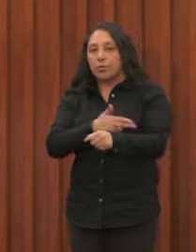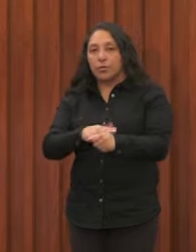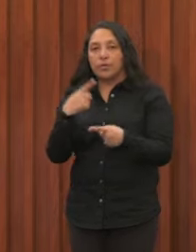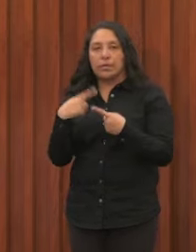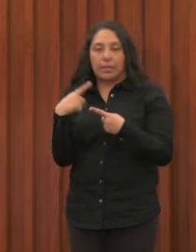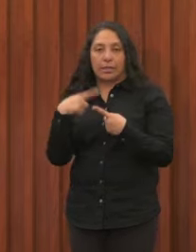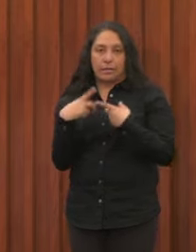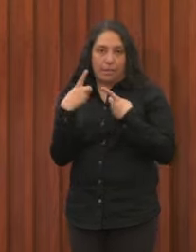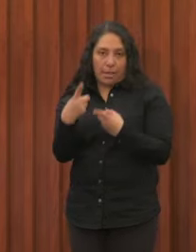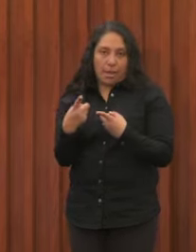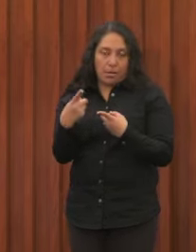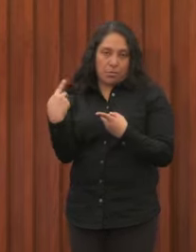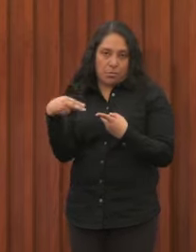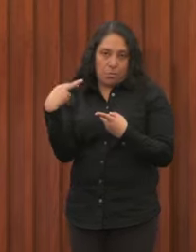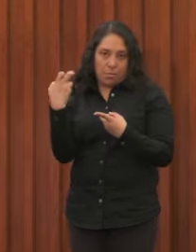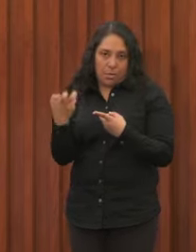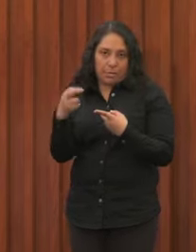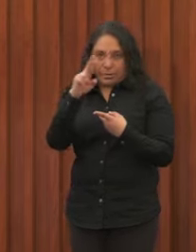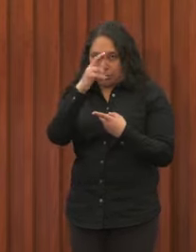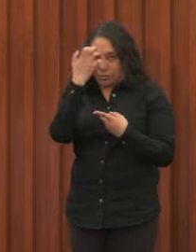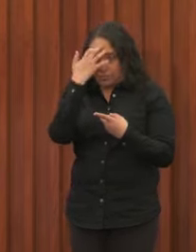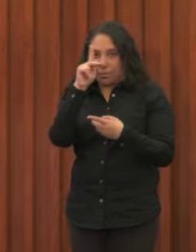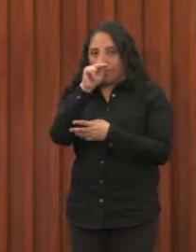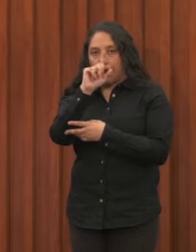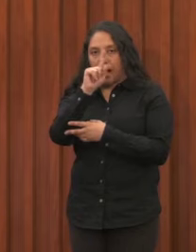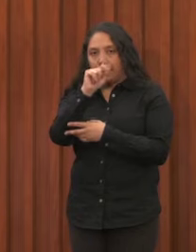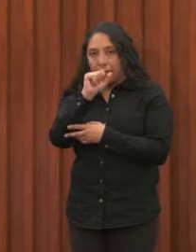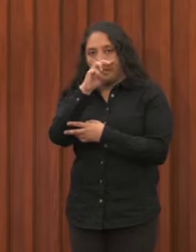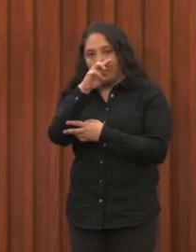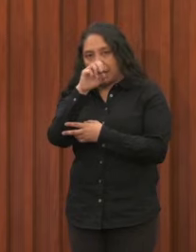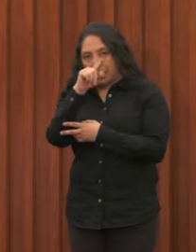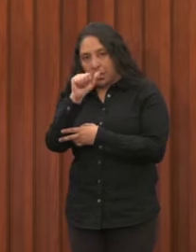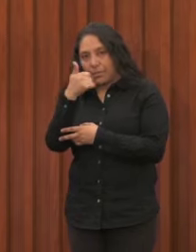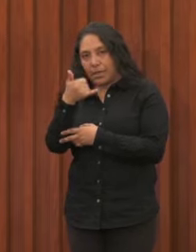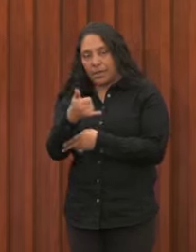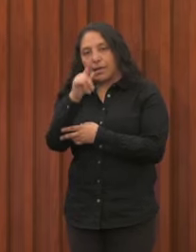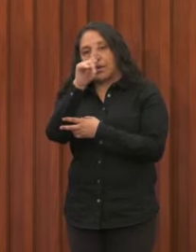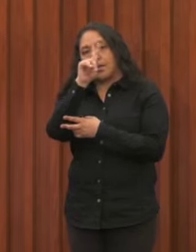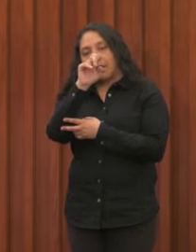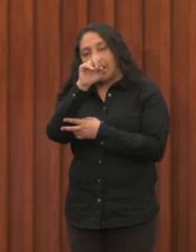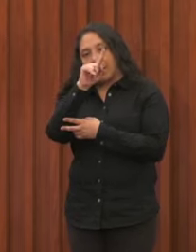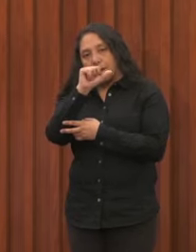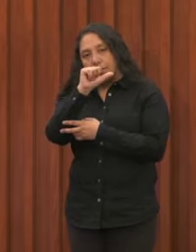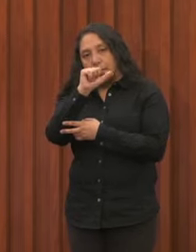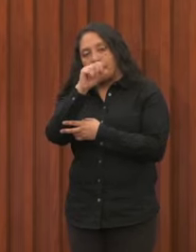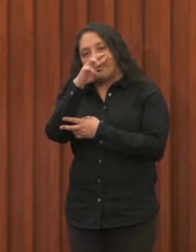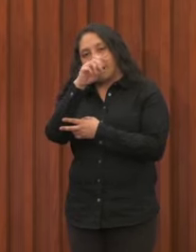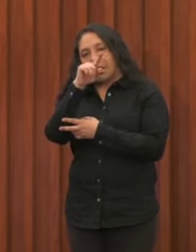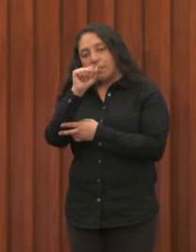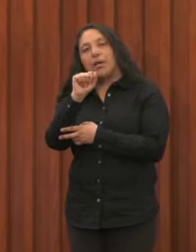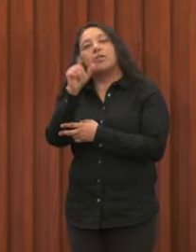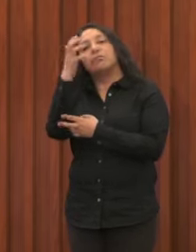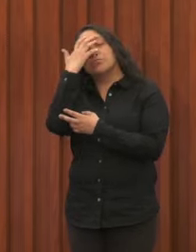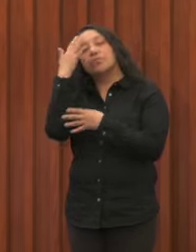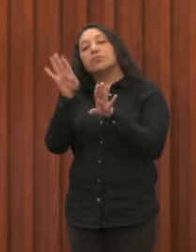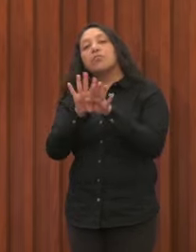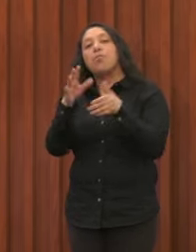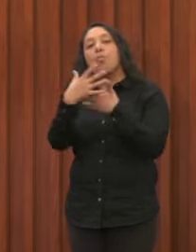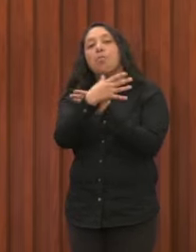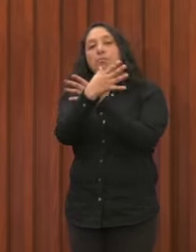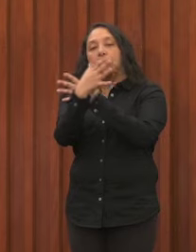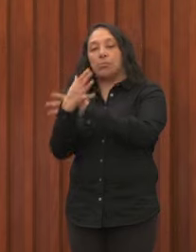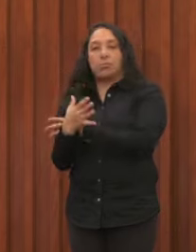ha dado en nombre este reconocimiento. Patria Minerva y Teresa Mirabal, también conocidas como Las Mariposas, fueron